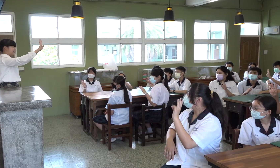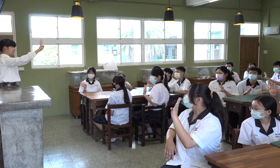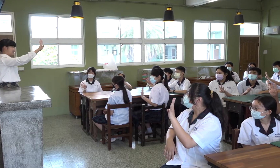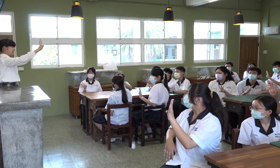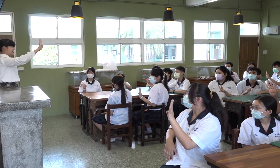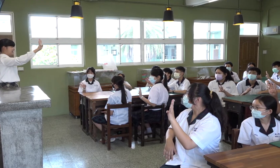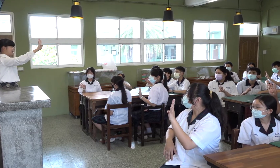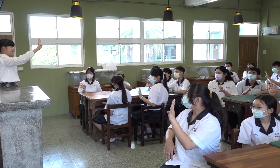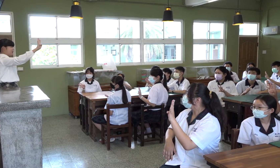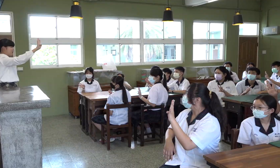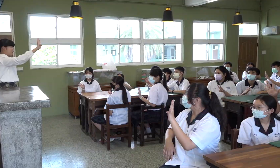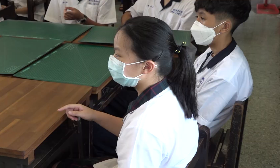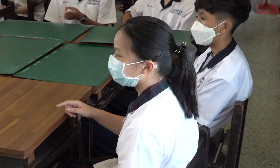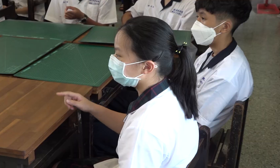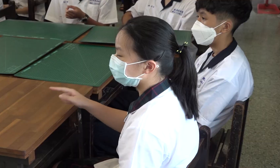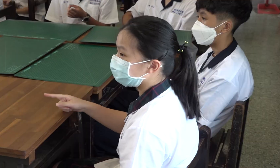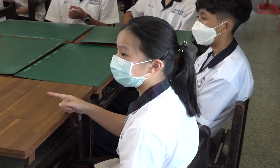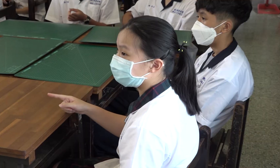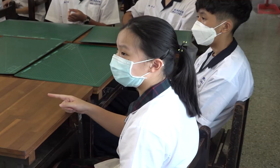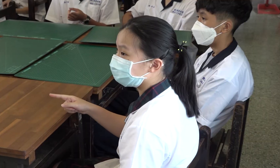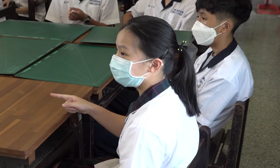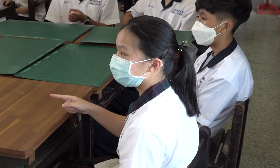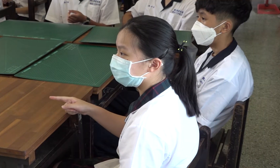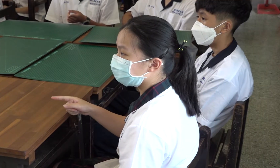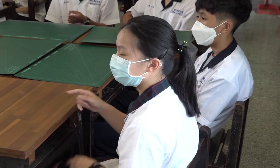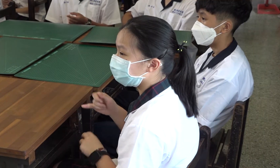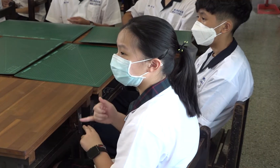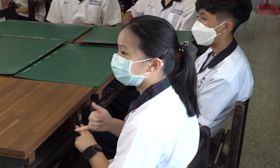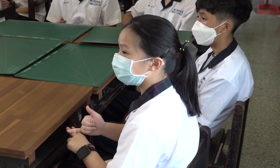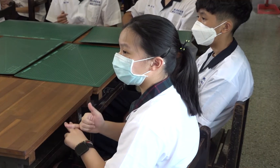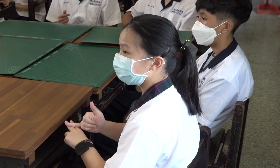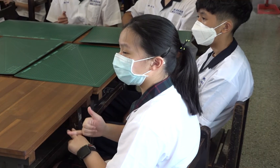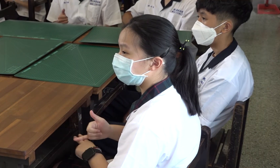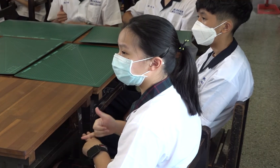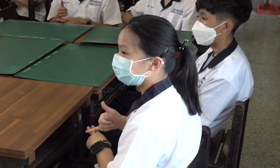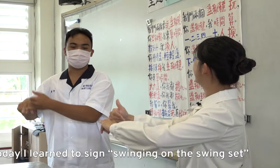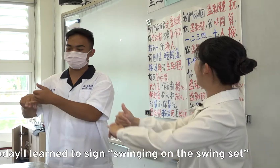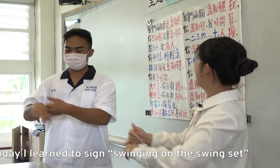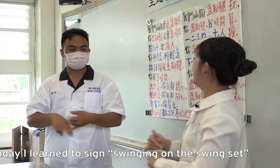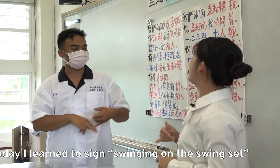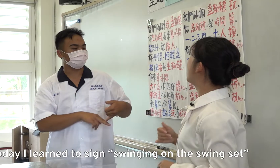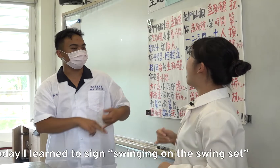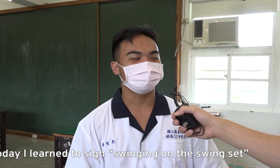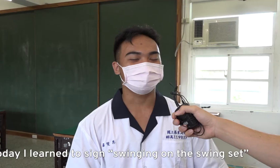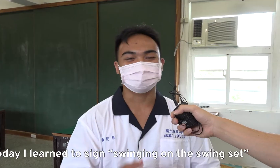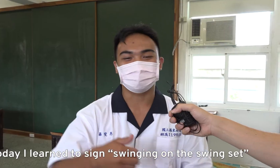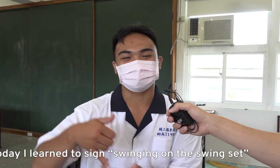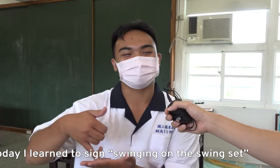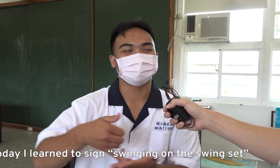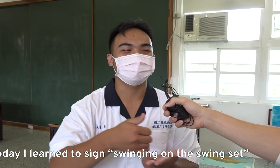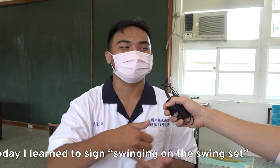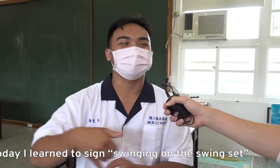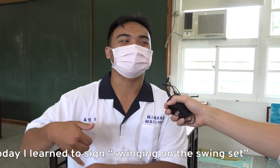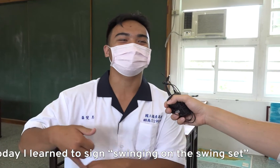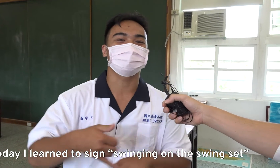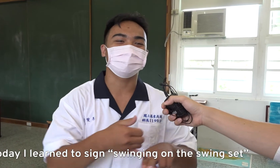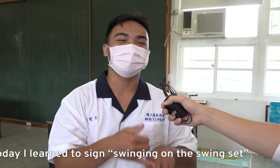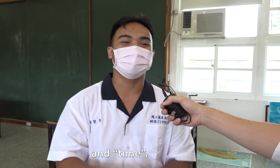and hearing people, and that in turn will lead to greater understanding. 今天我想要荡秋千，还